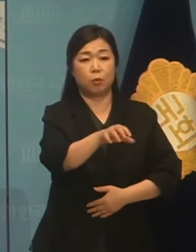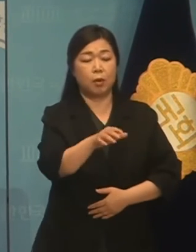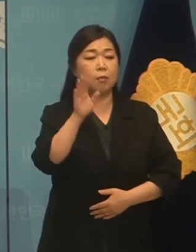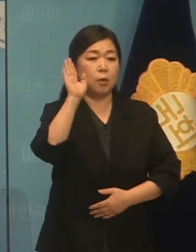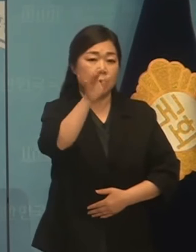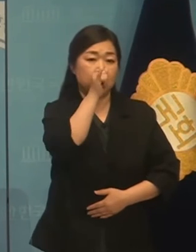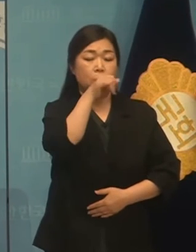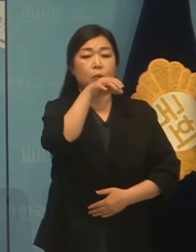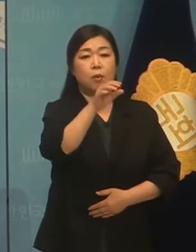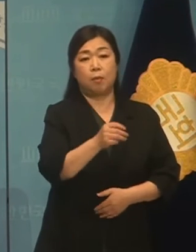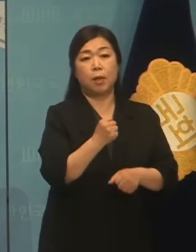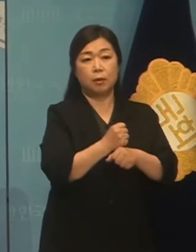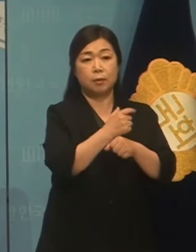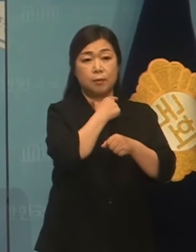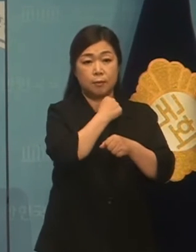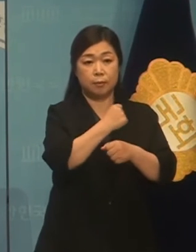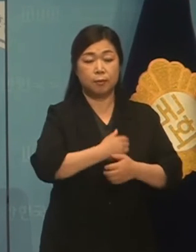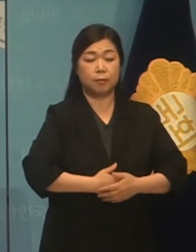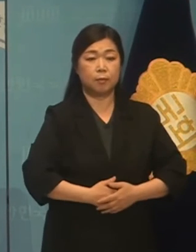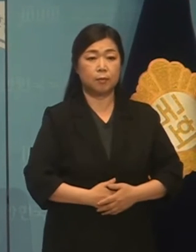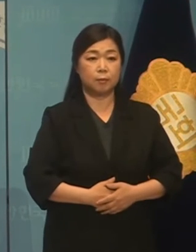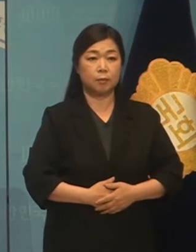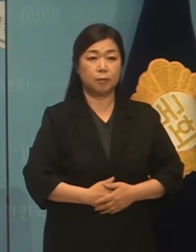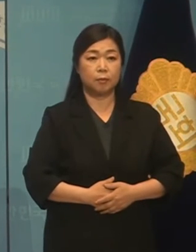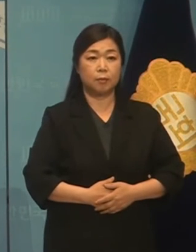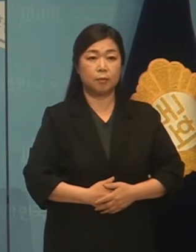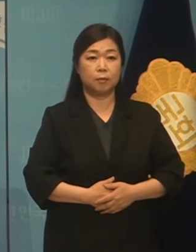미래가 있는 당을 만들겠습니다.